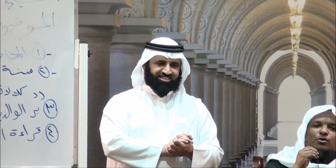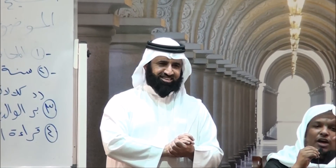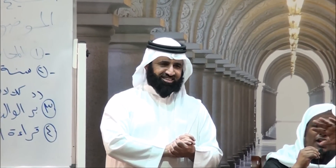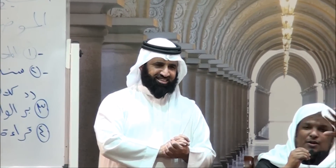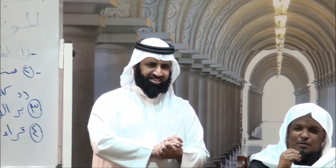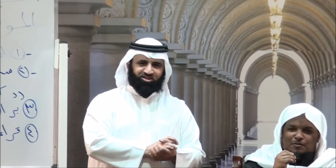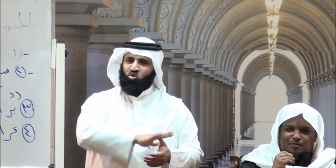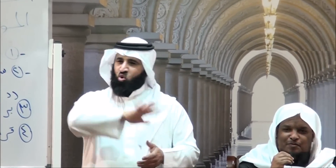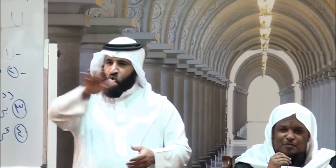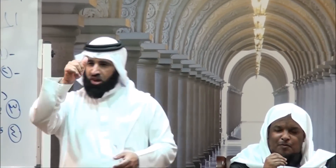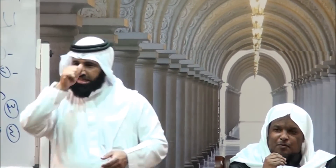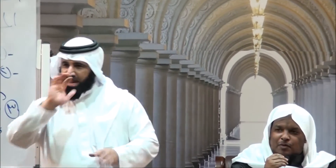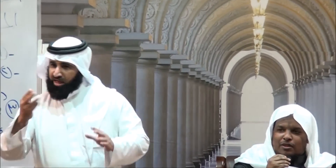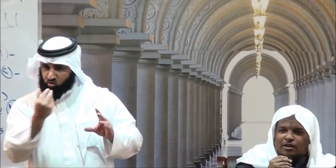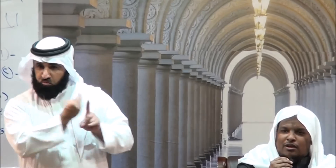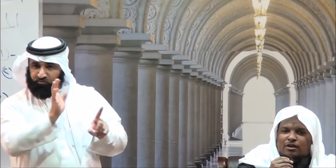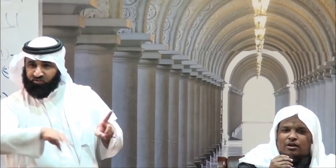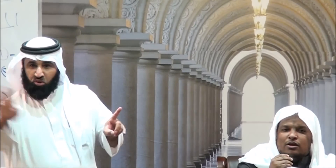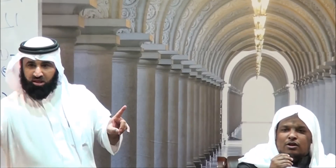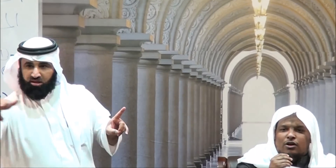قل انا امون عليكم.